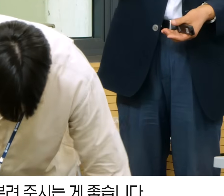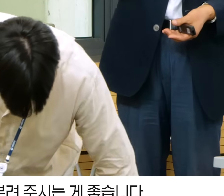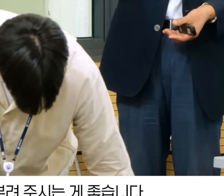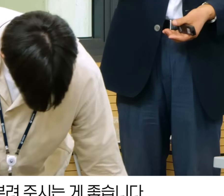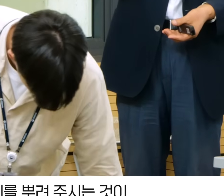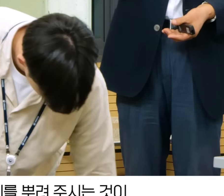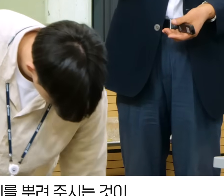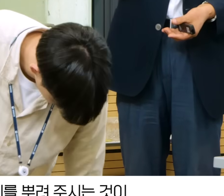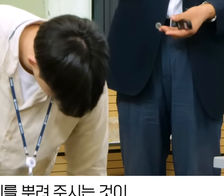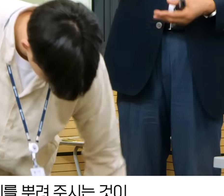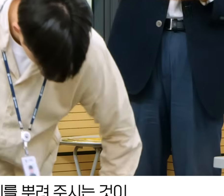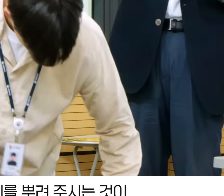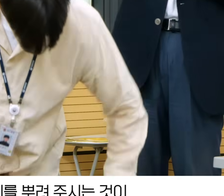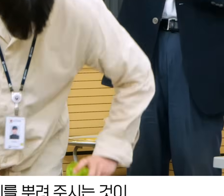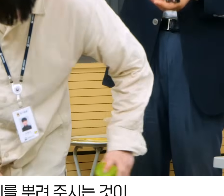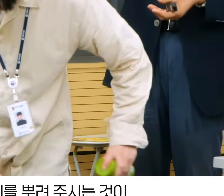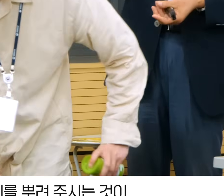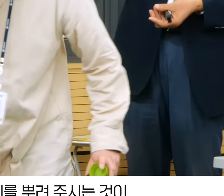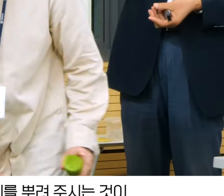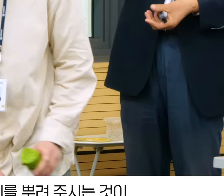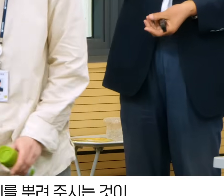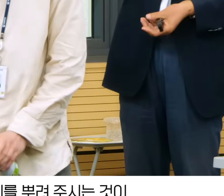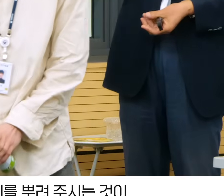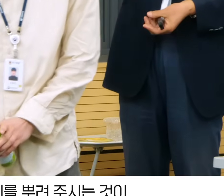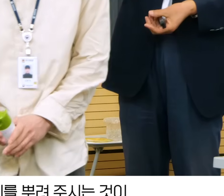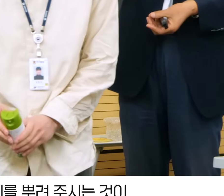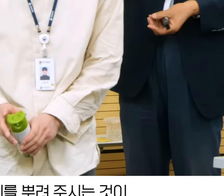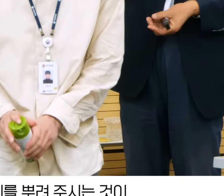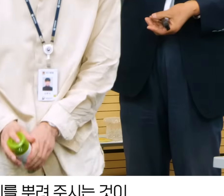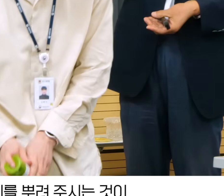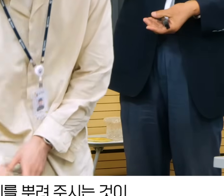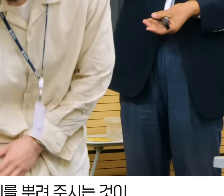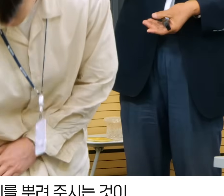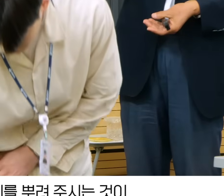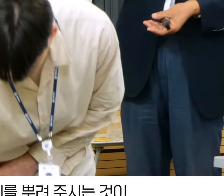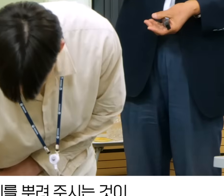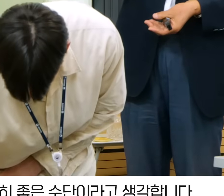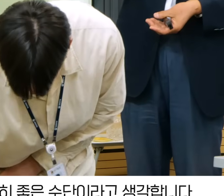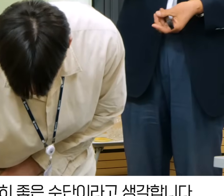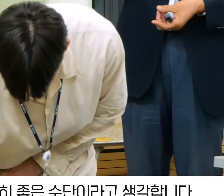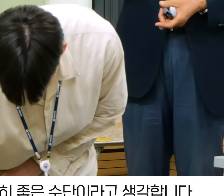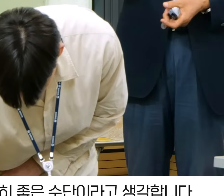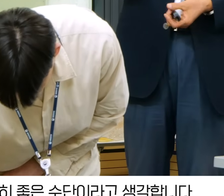뿌려주시는 게 좋습니다. 특히 신발 위에도 기피제를 뿌려주시는